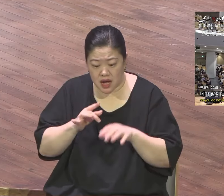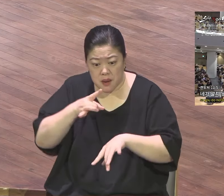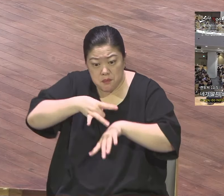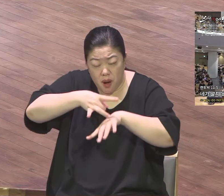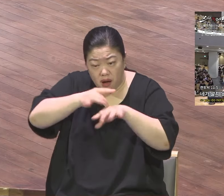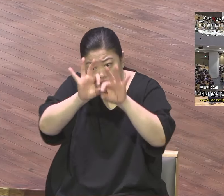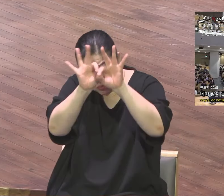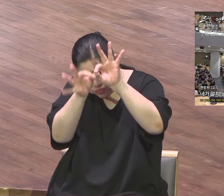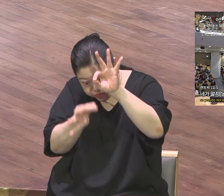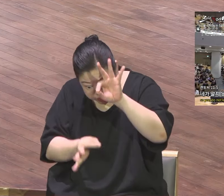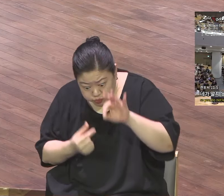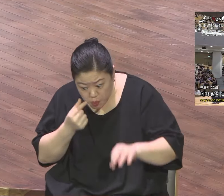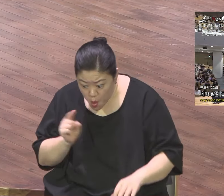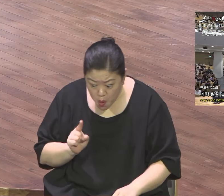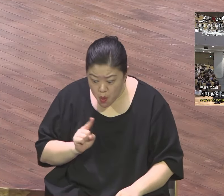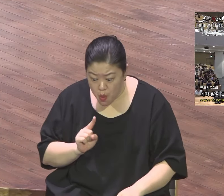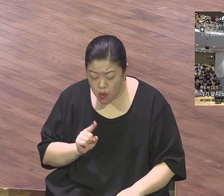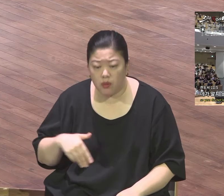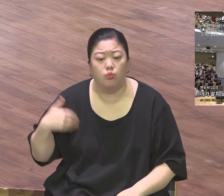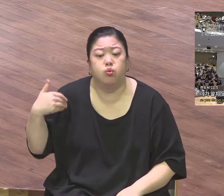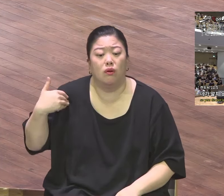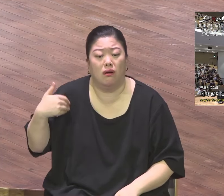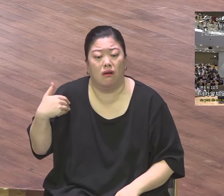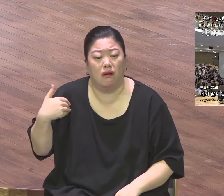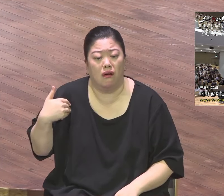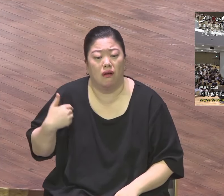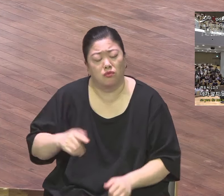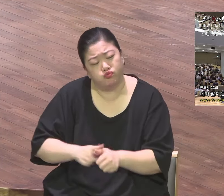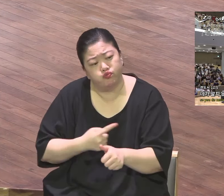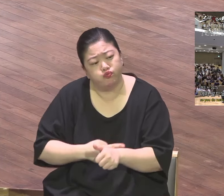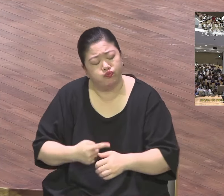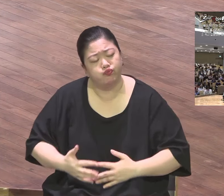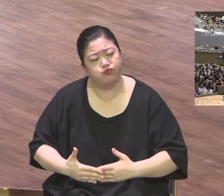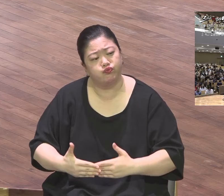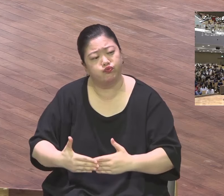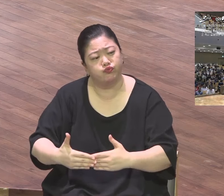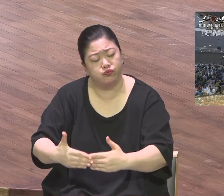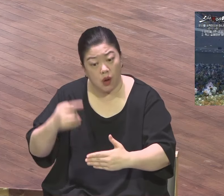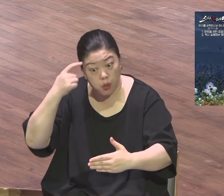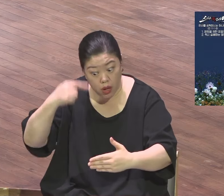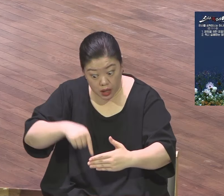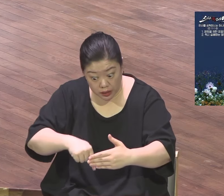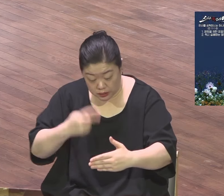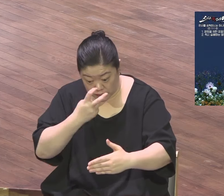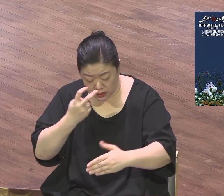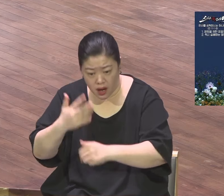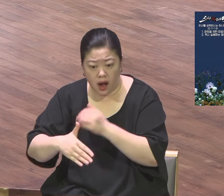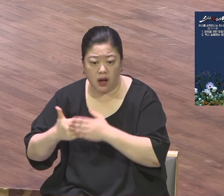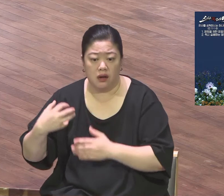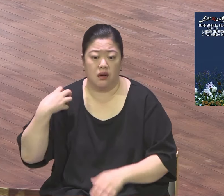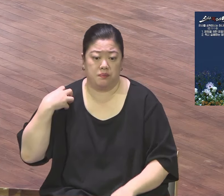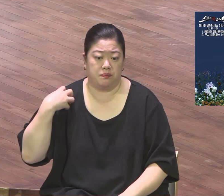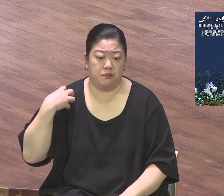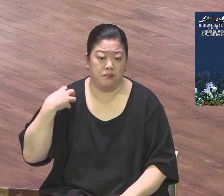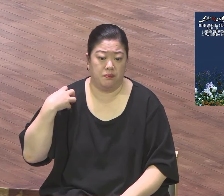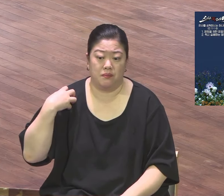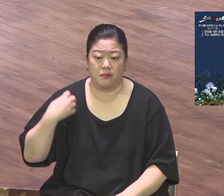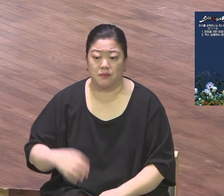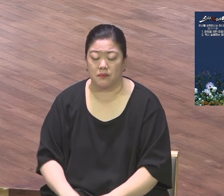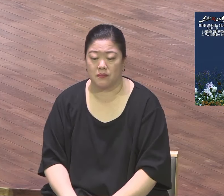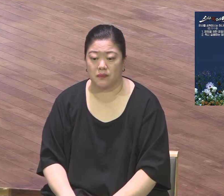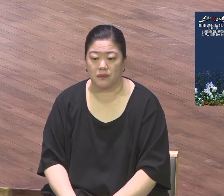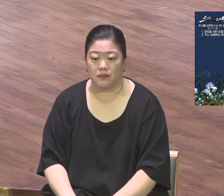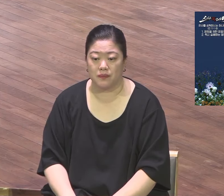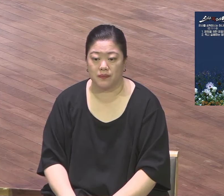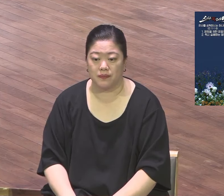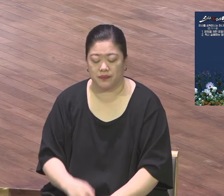만사를 성취하시는 하나님의 일을 너가 알지 못하느니라. 솔로몬은 영혼을 위한 투자를 할